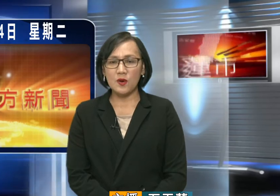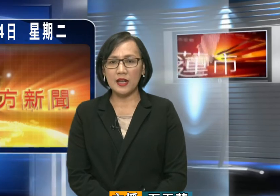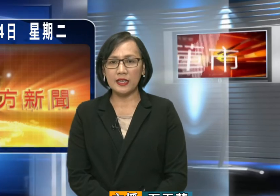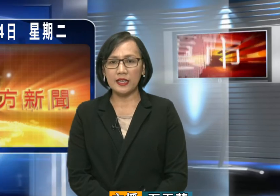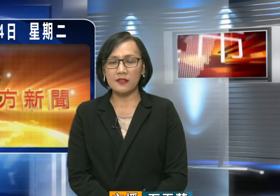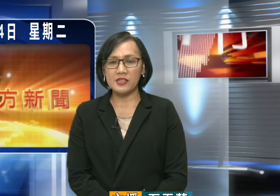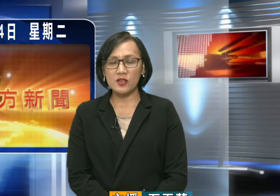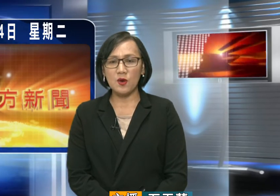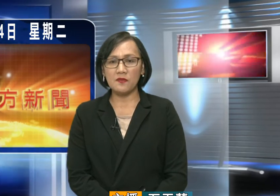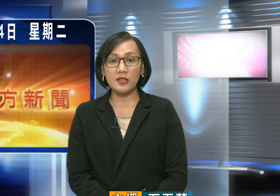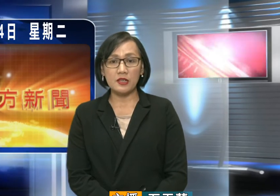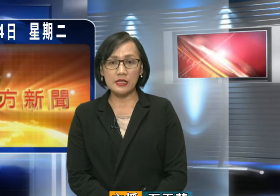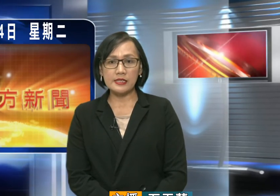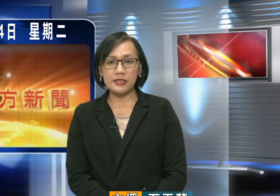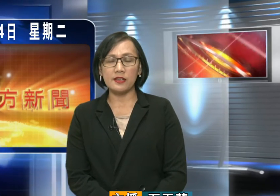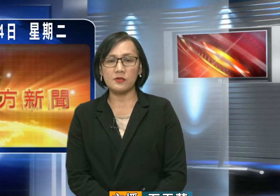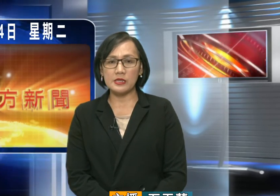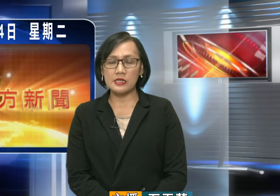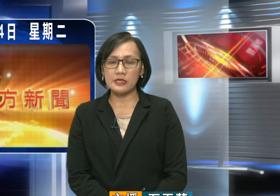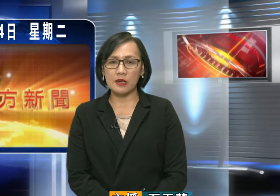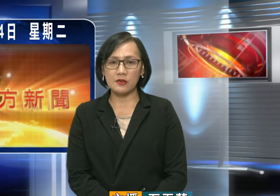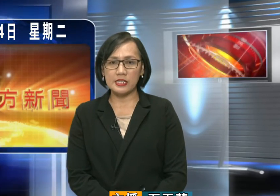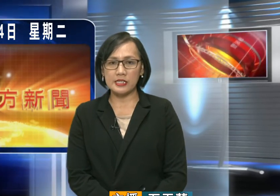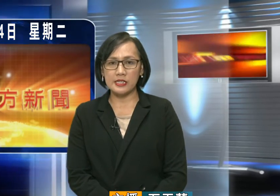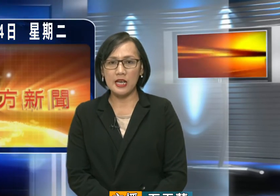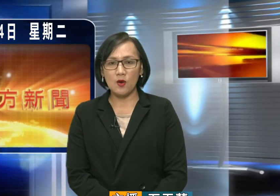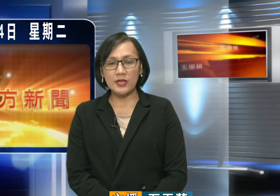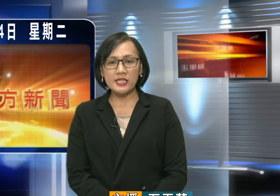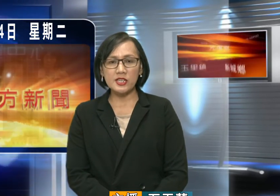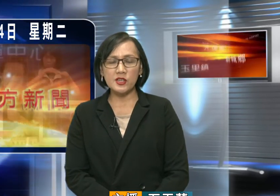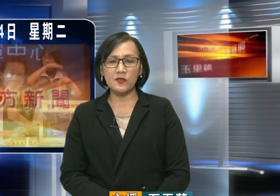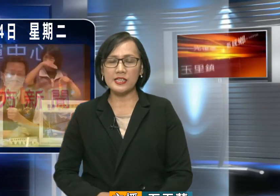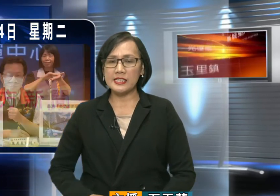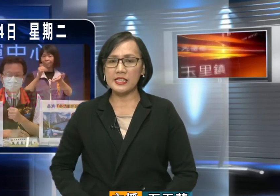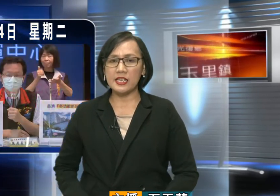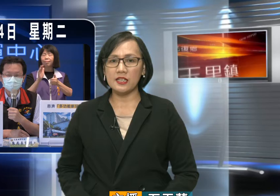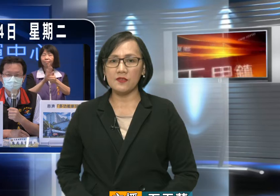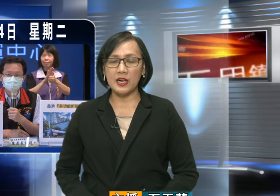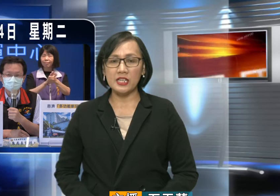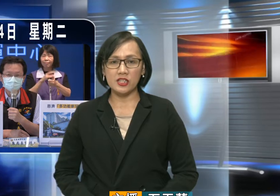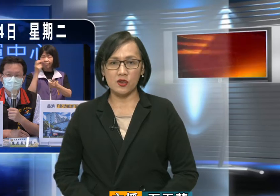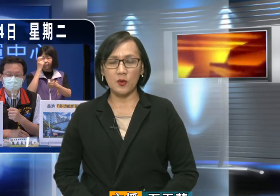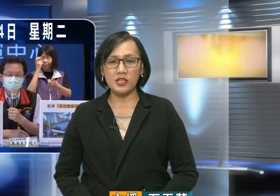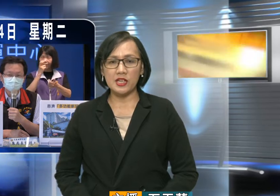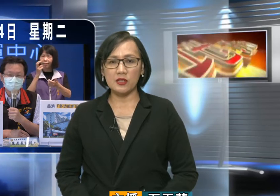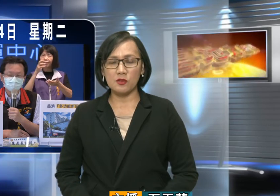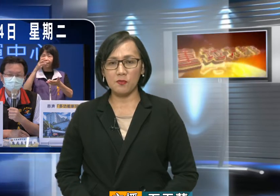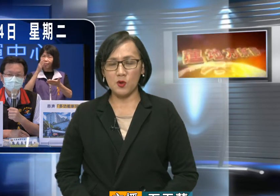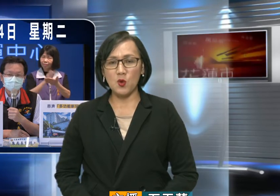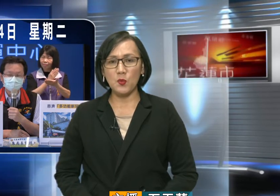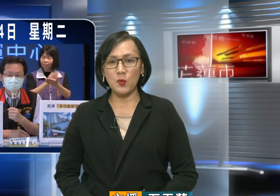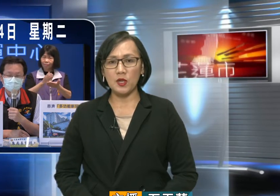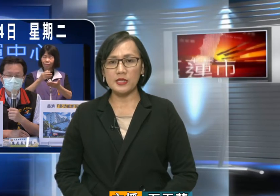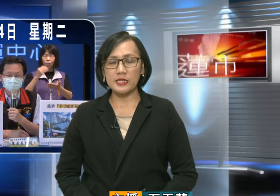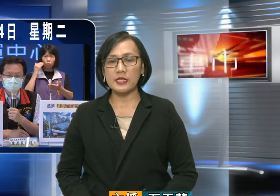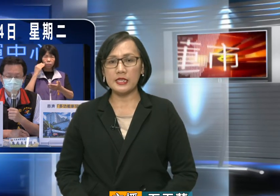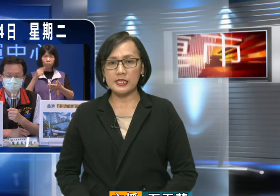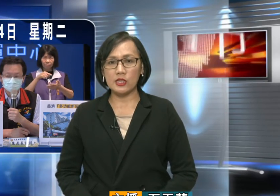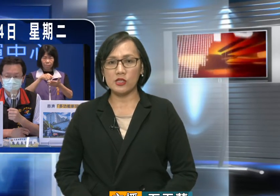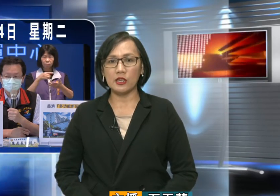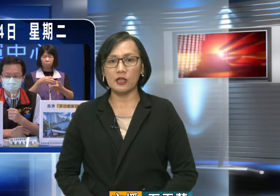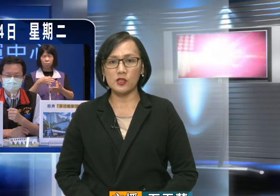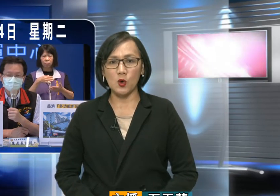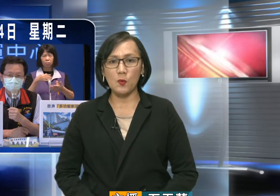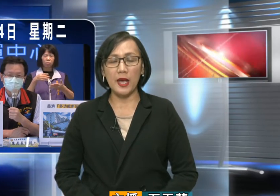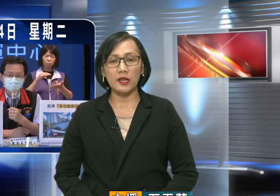接下来是花莲新冠肺炎疫情的最新消息。花莲县政府在今天的防疫记者会上公布了今天